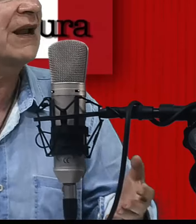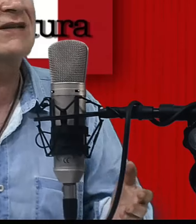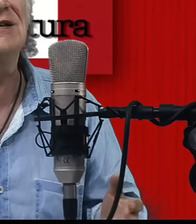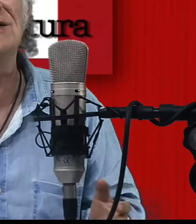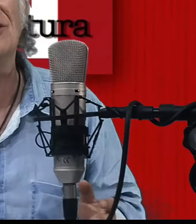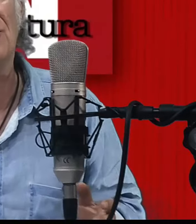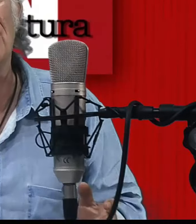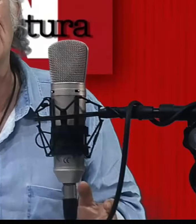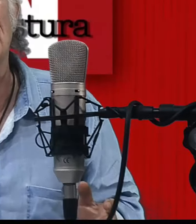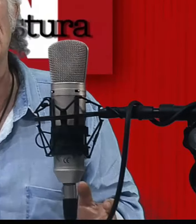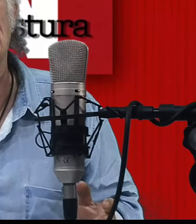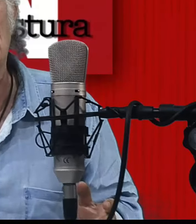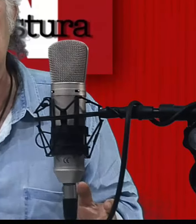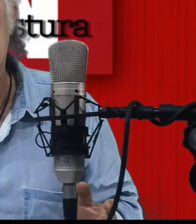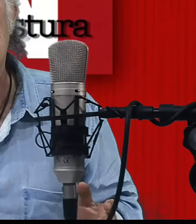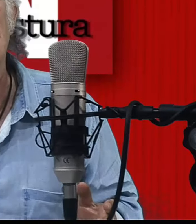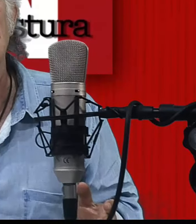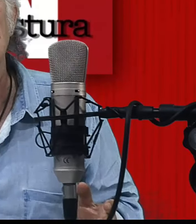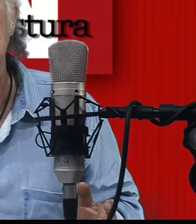vas a estar así. No, pues,